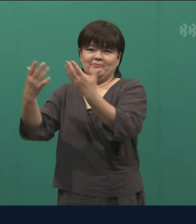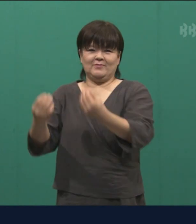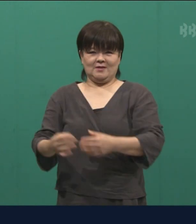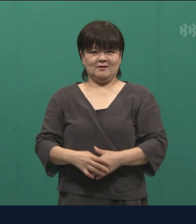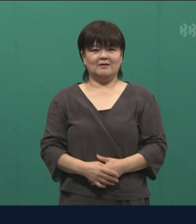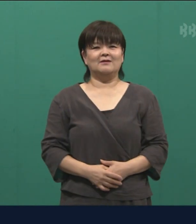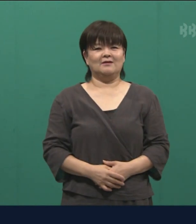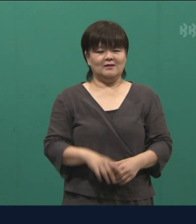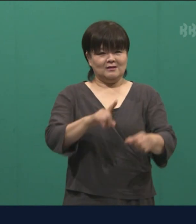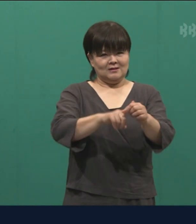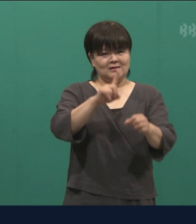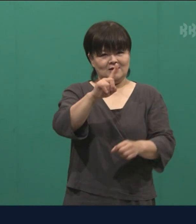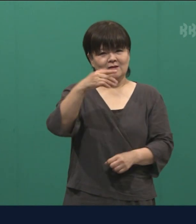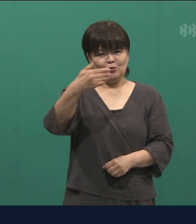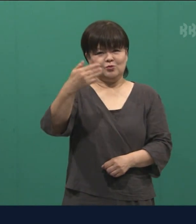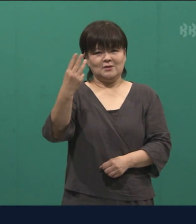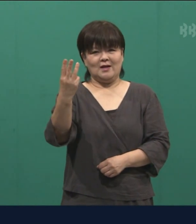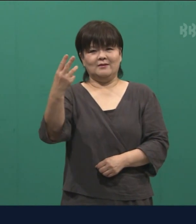省を訪ねました。